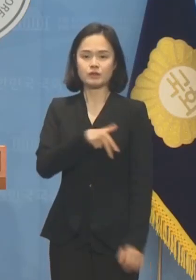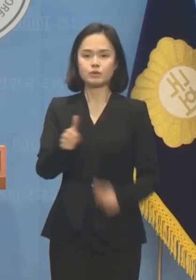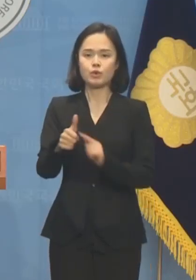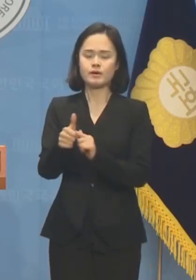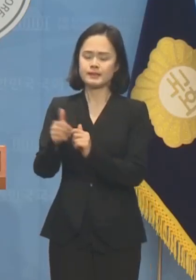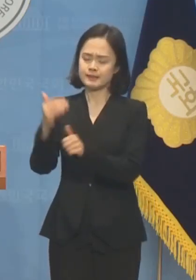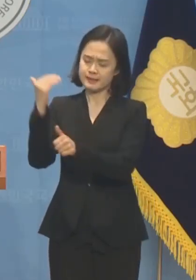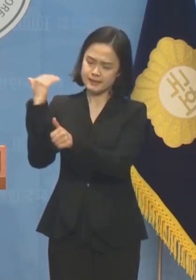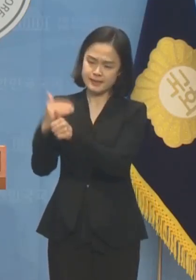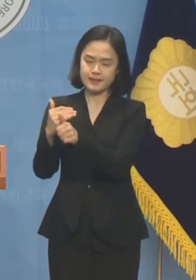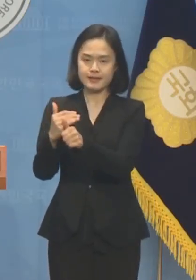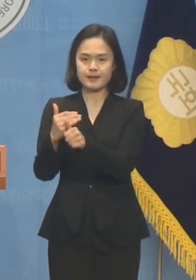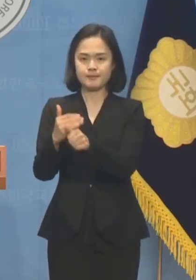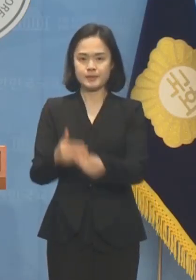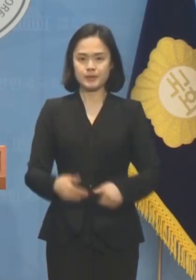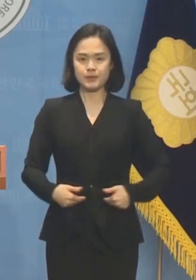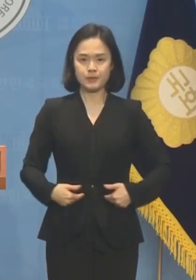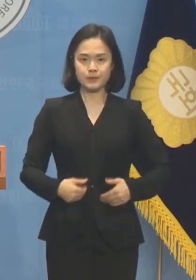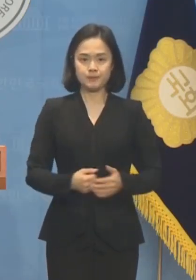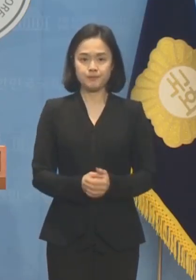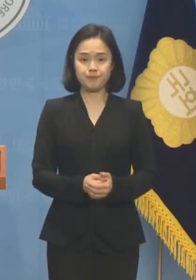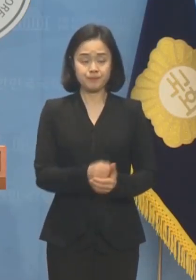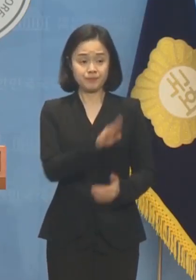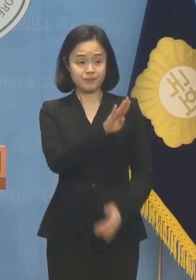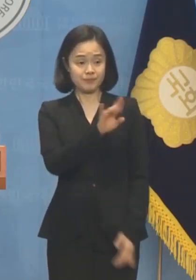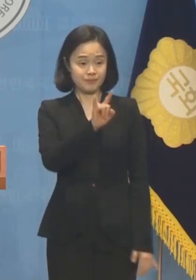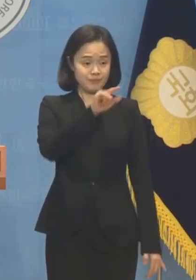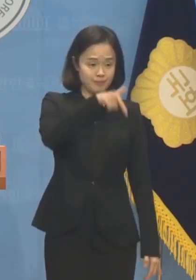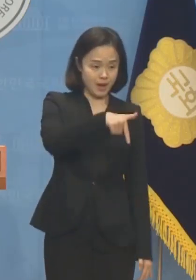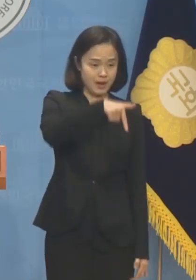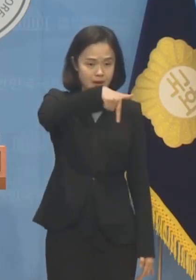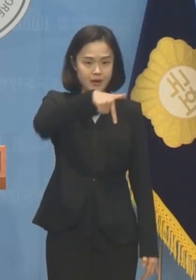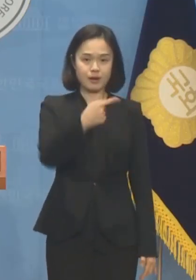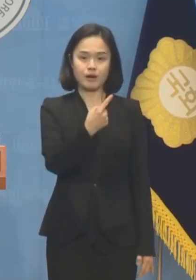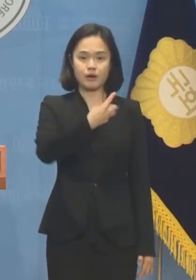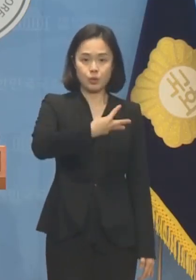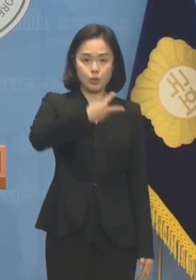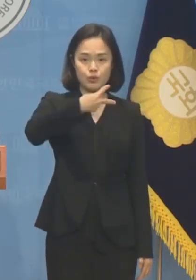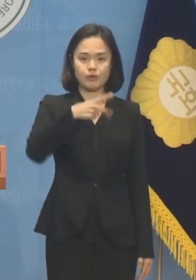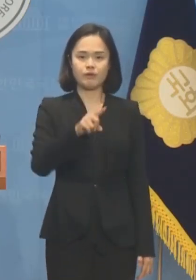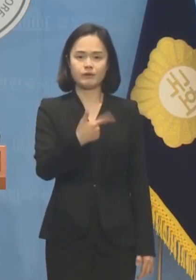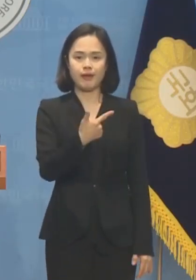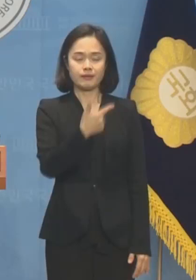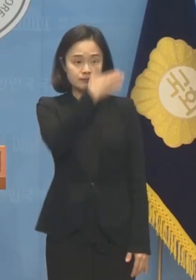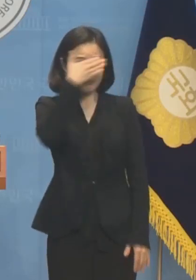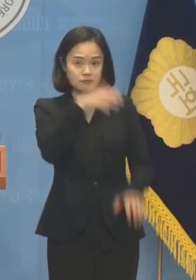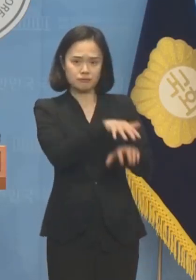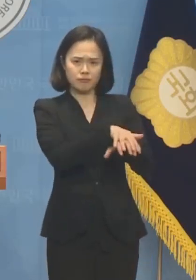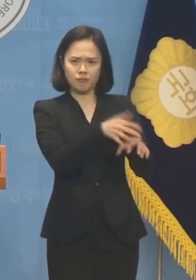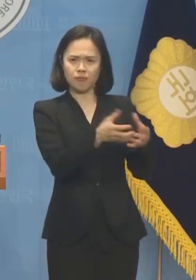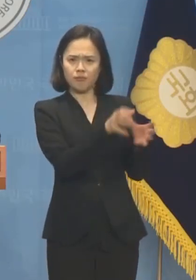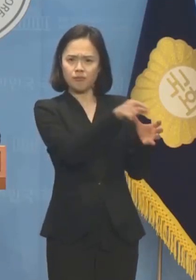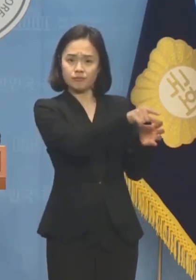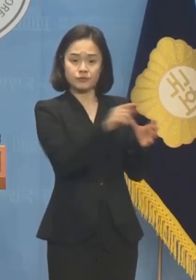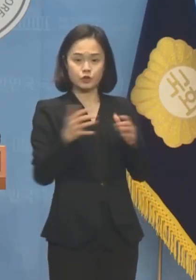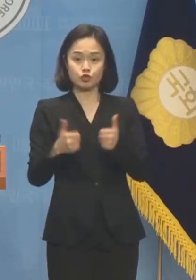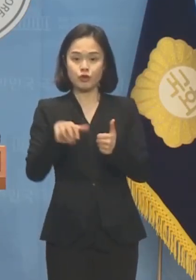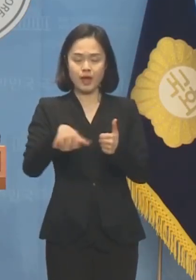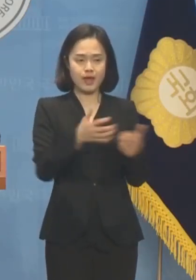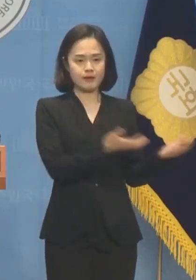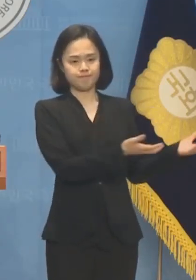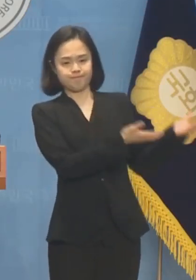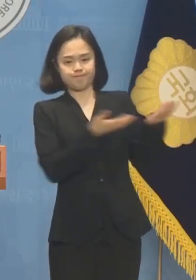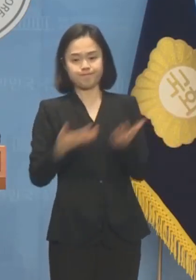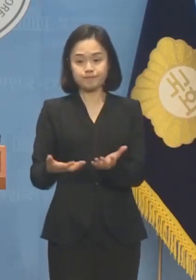상징인 백골단을 국회에 끌어들였다 빗발치는 비판의 기자회견을 철회했습니다. 이미 감당할 수